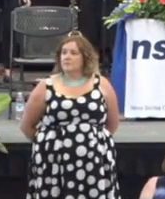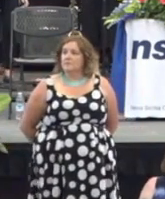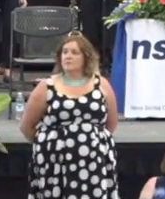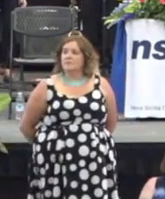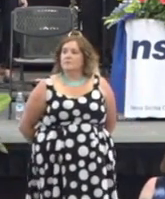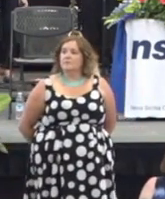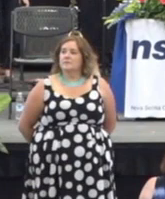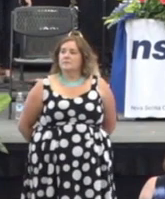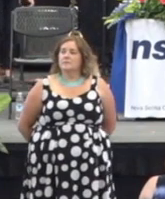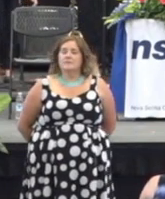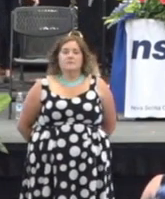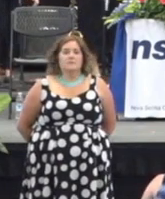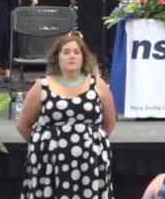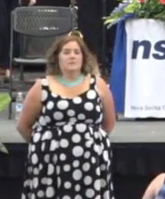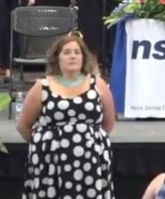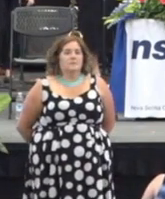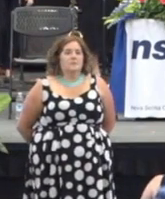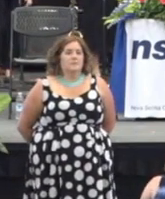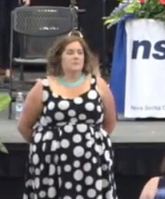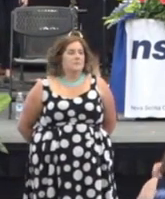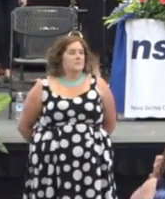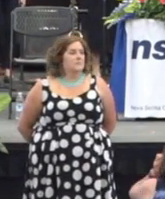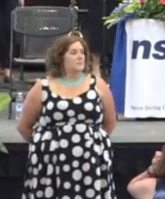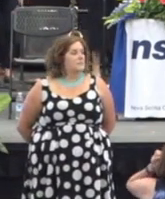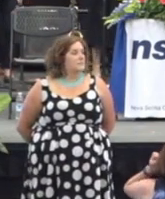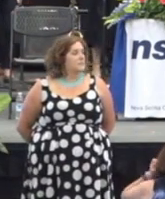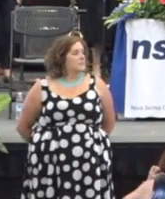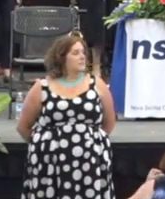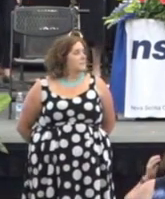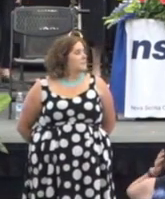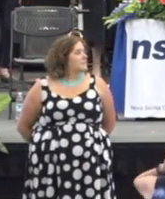Esta noche quiero compartir contigo.